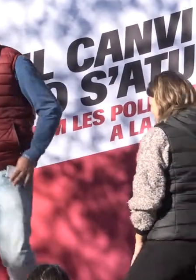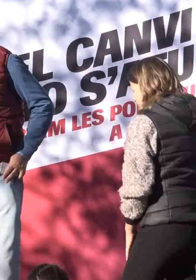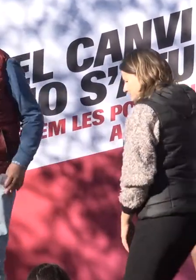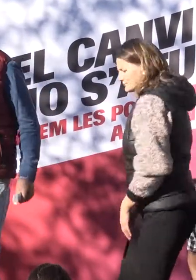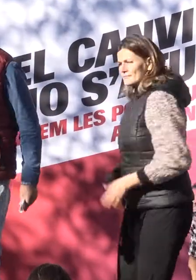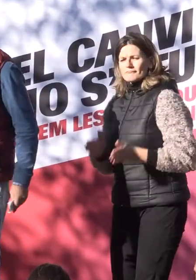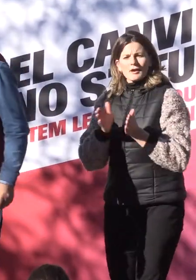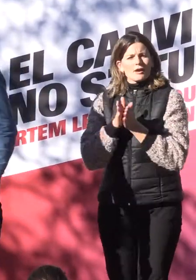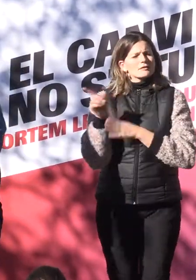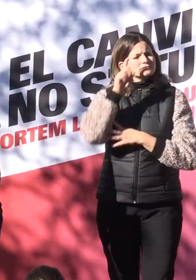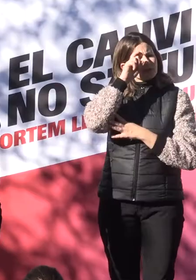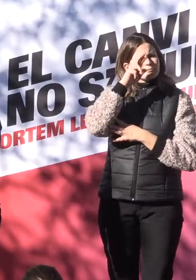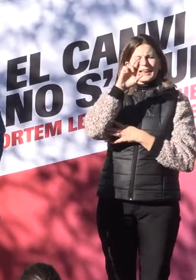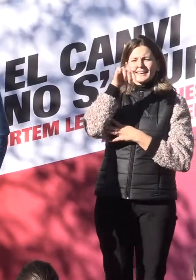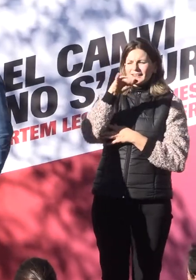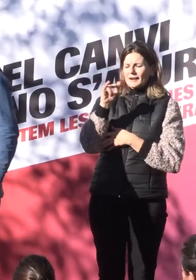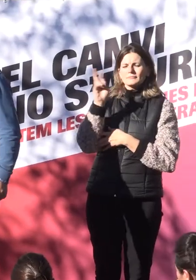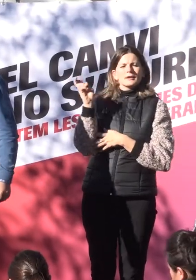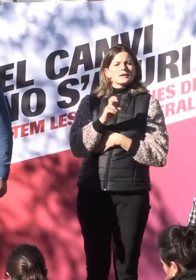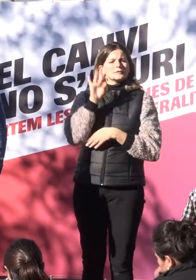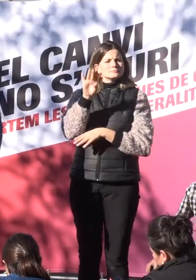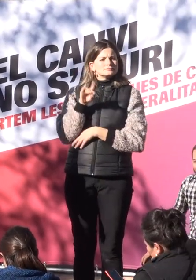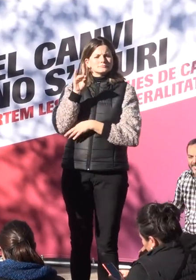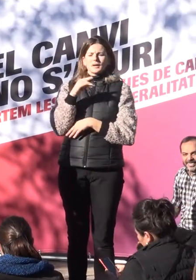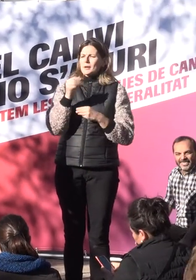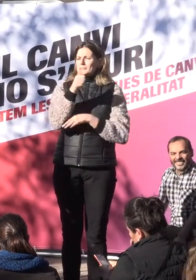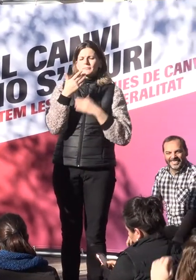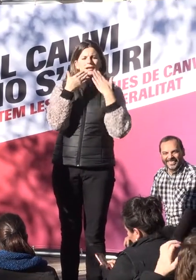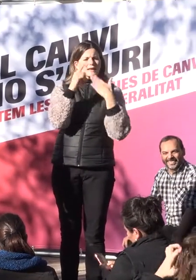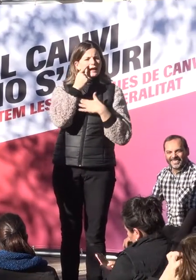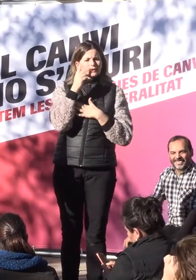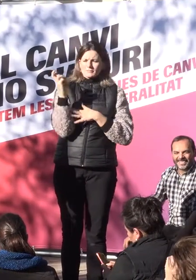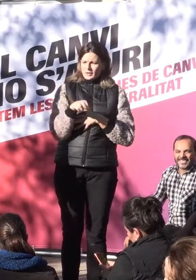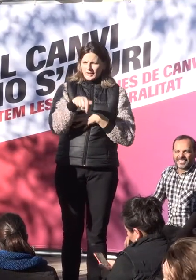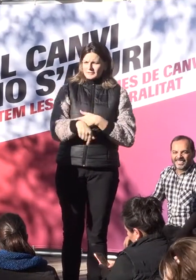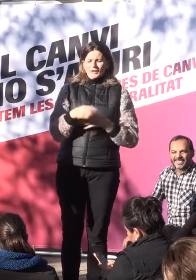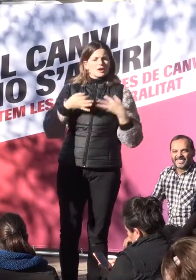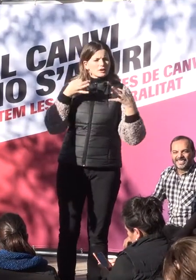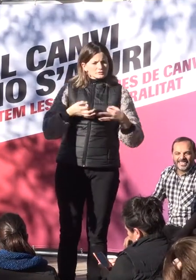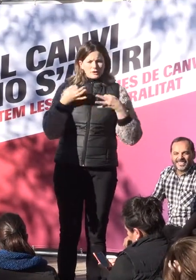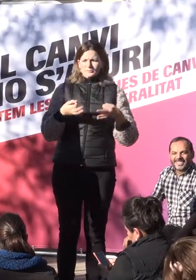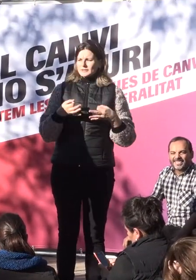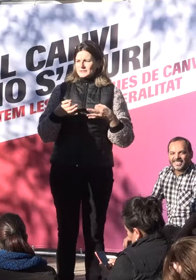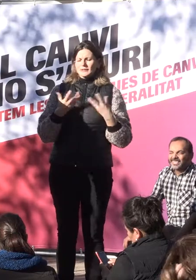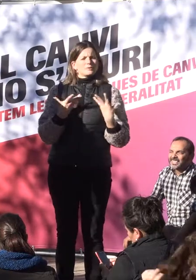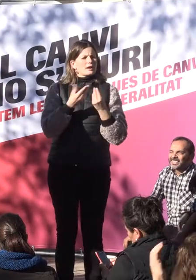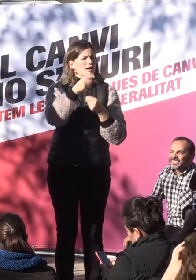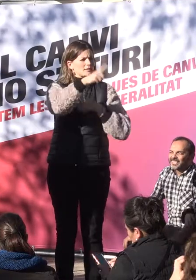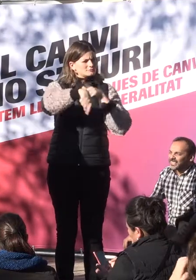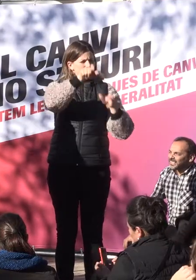muy buenas en primer lugar agradecer a nuestra alcaldesa ada colau por su presencia como siempre al lado del pueblo